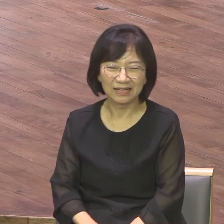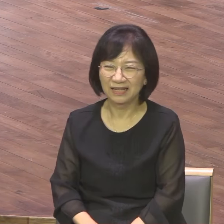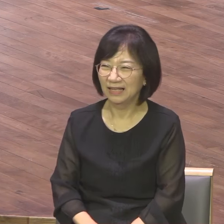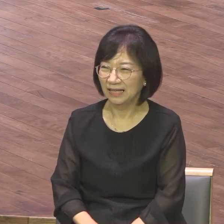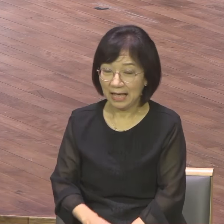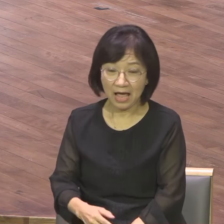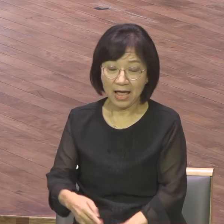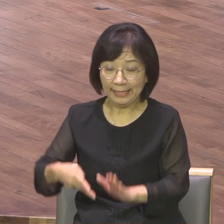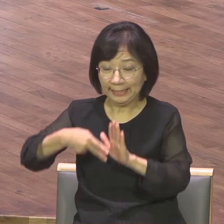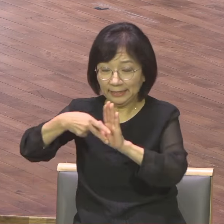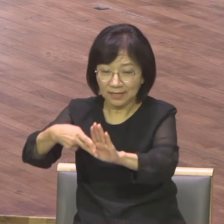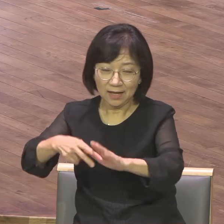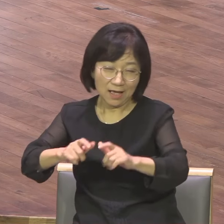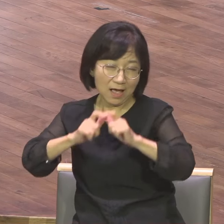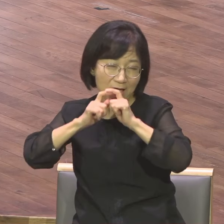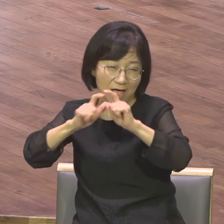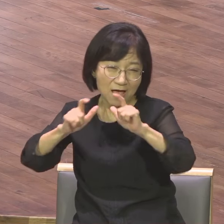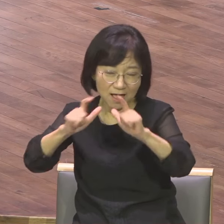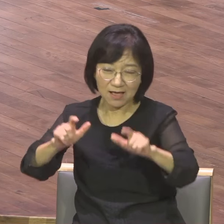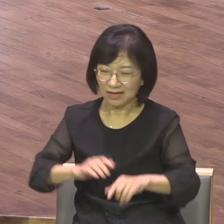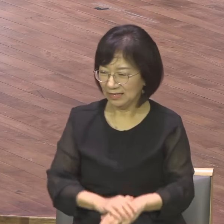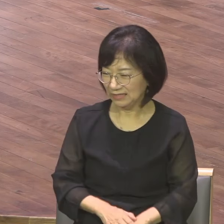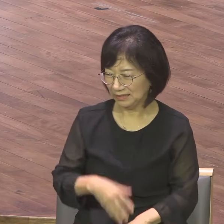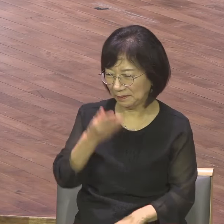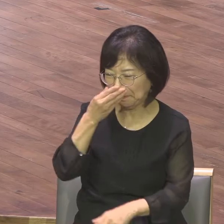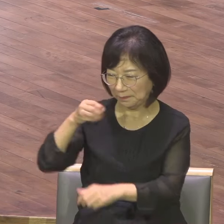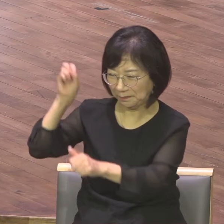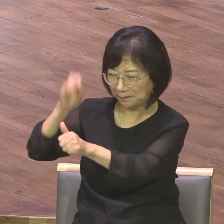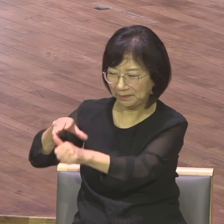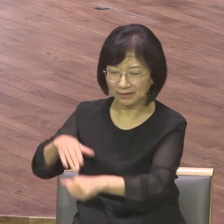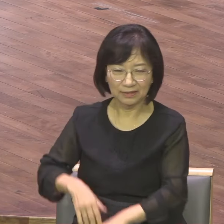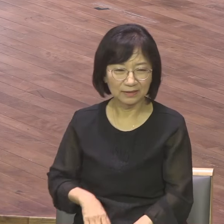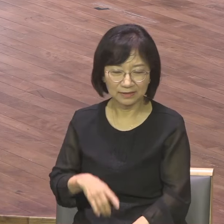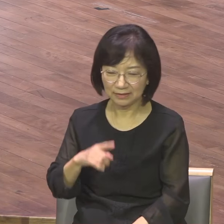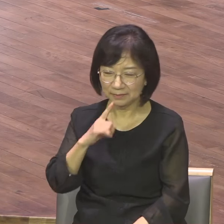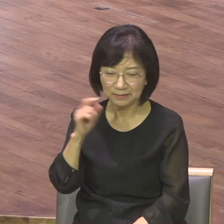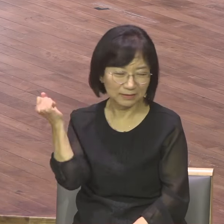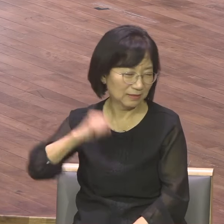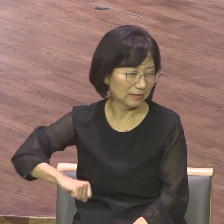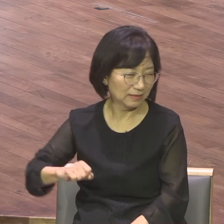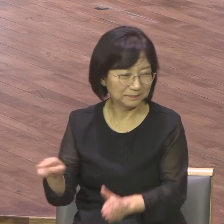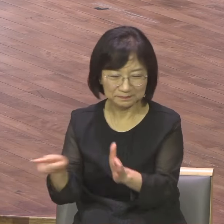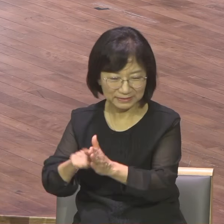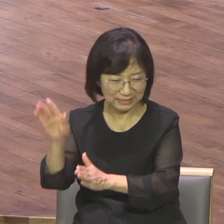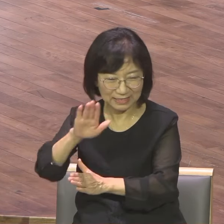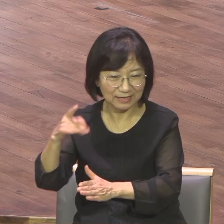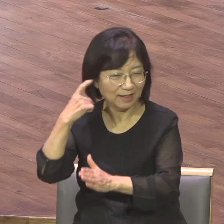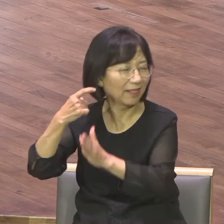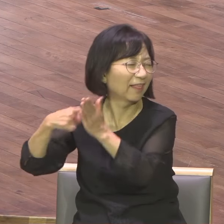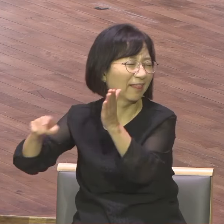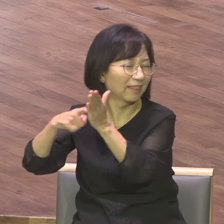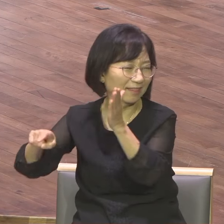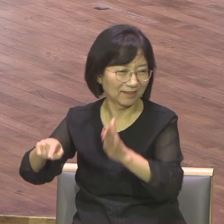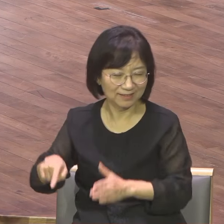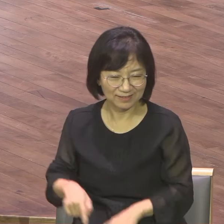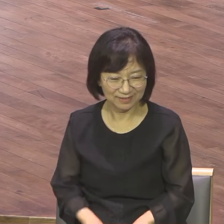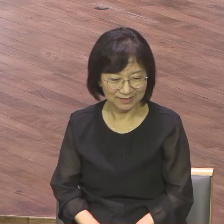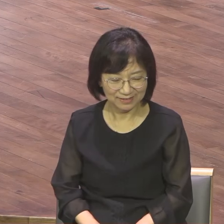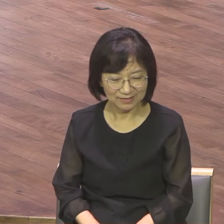이사야가 외치는 말을 사람 말로 들었어요. 안 믿었어요. 자, 쉽게